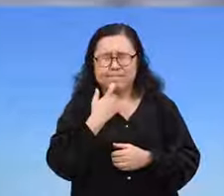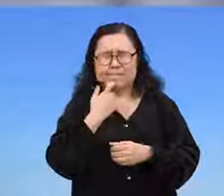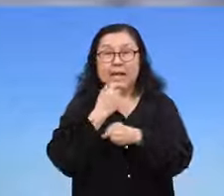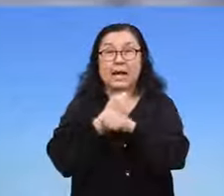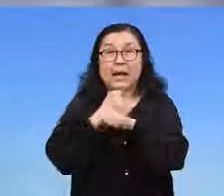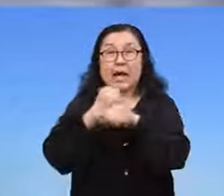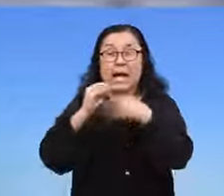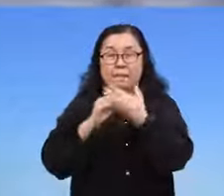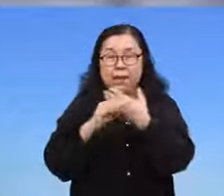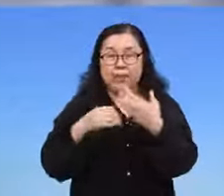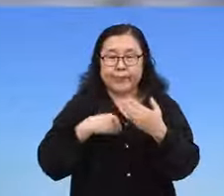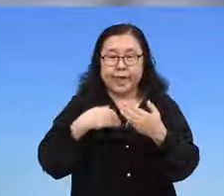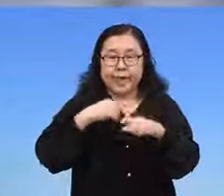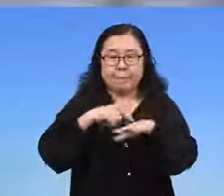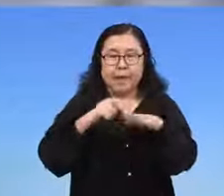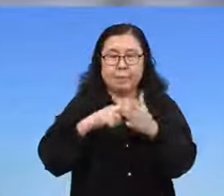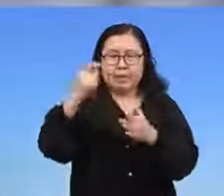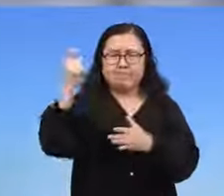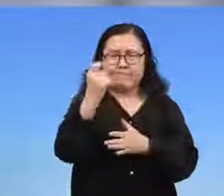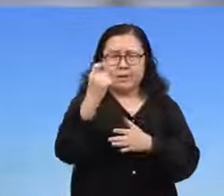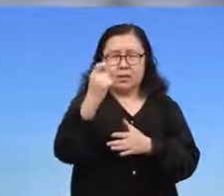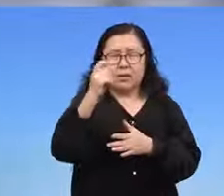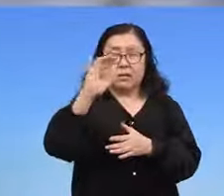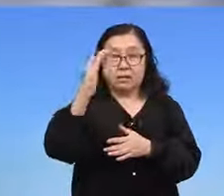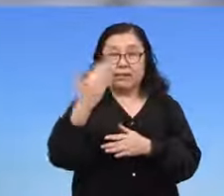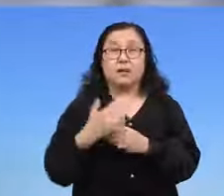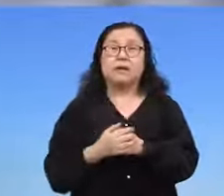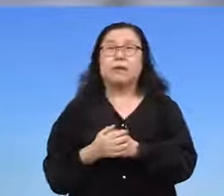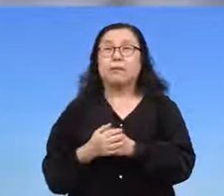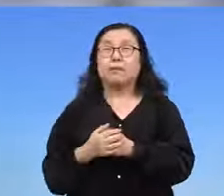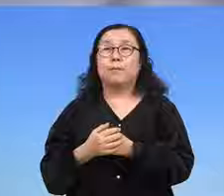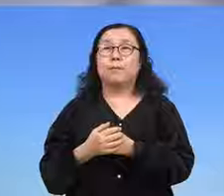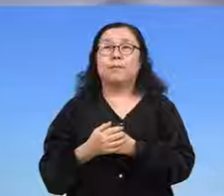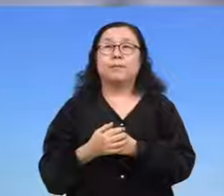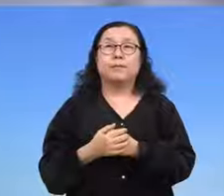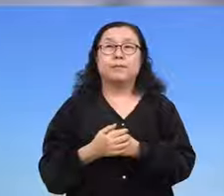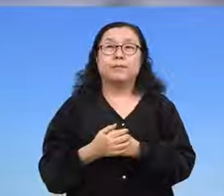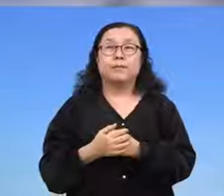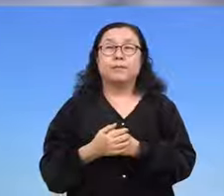집착하게 되면은 그게 경직을 가져다 주더라고요.